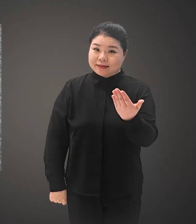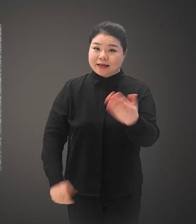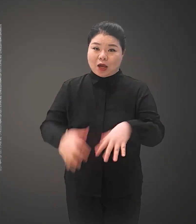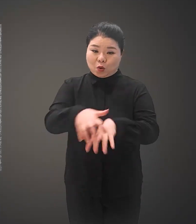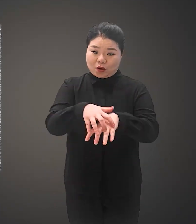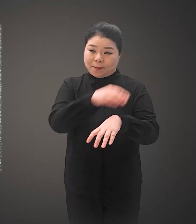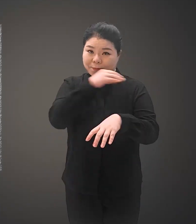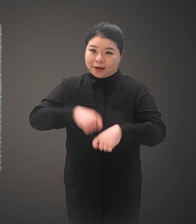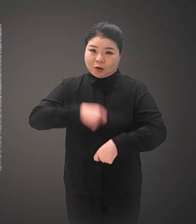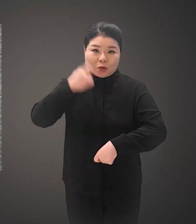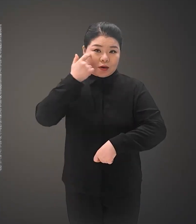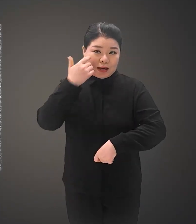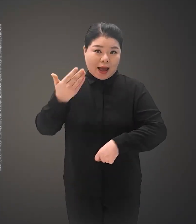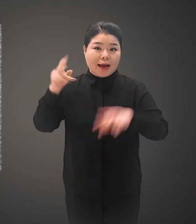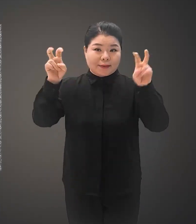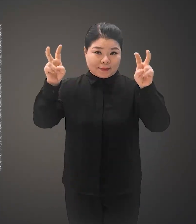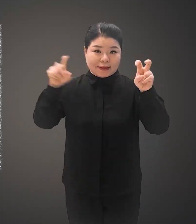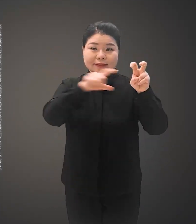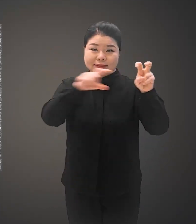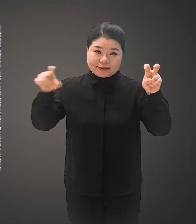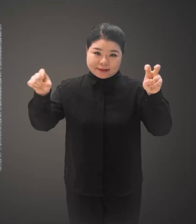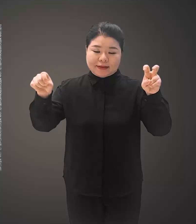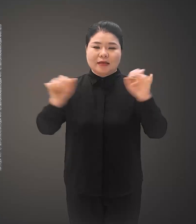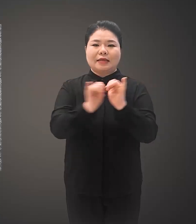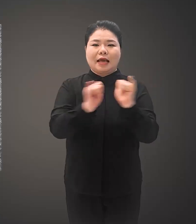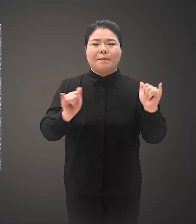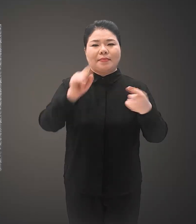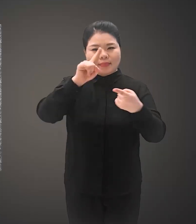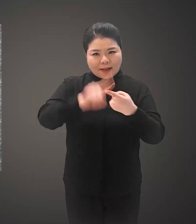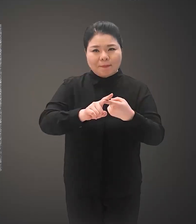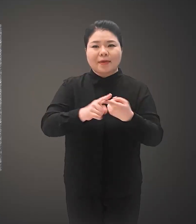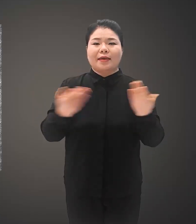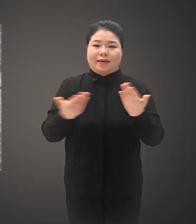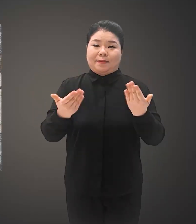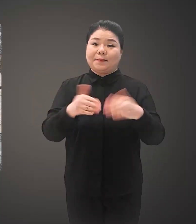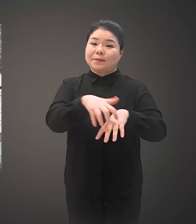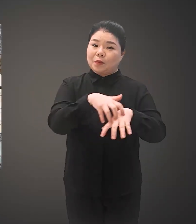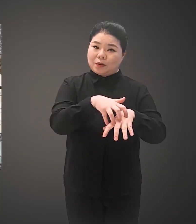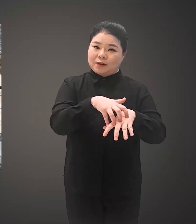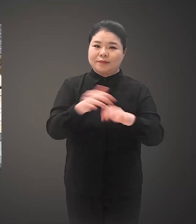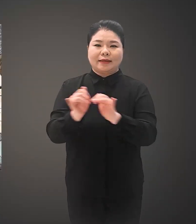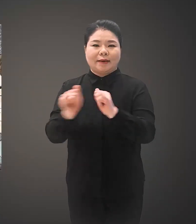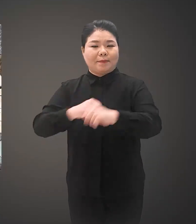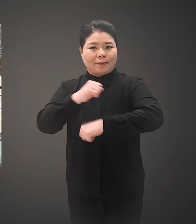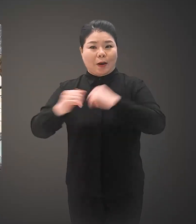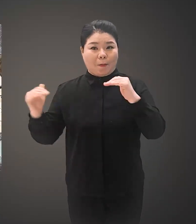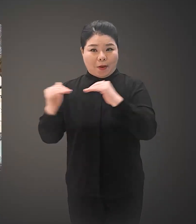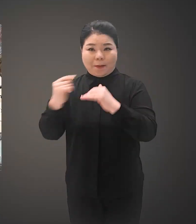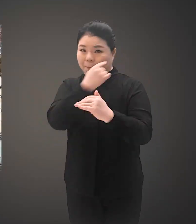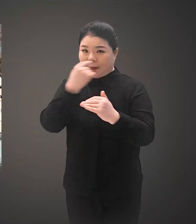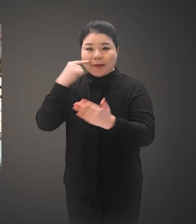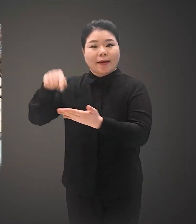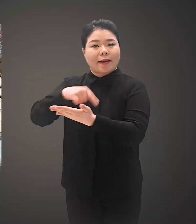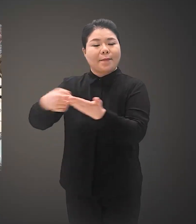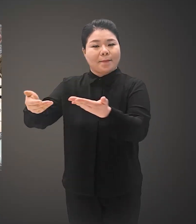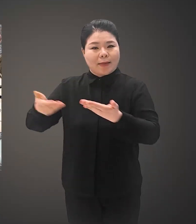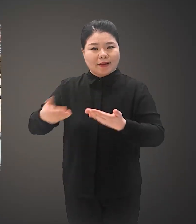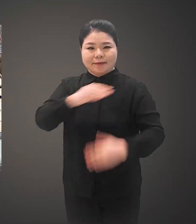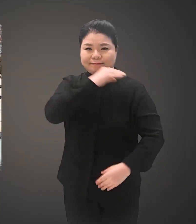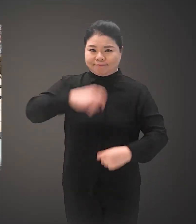당신의 조직은 정의로운가에서는 사람이 사람답게 일하는 조직, 사람의 자유와 평등이